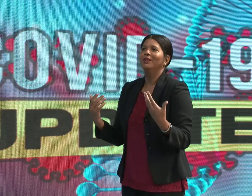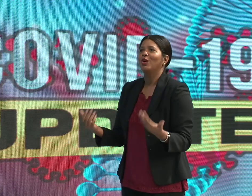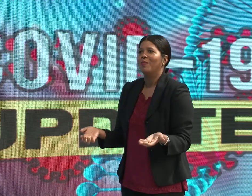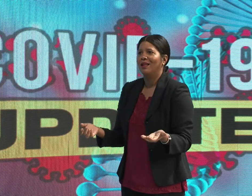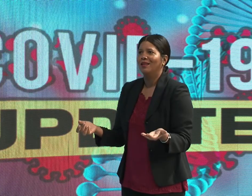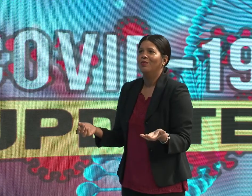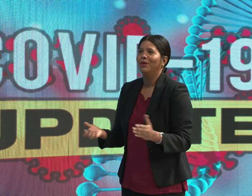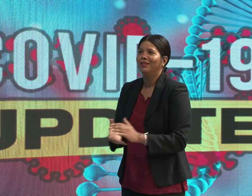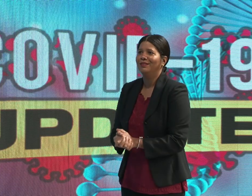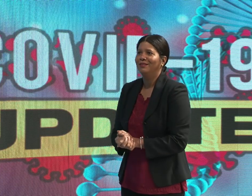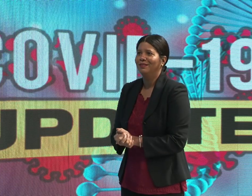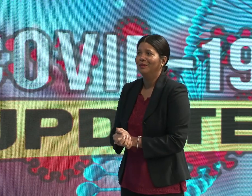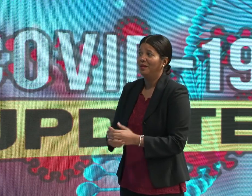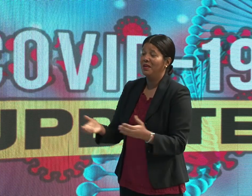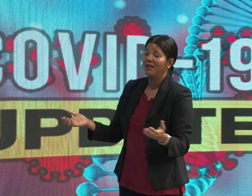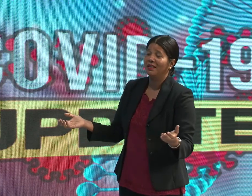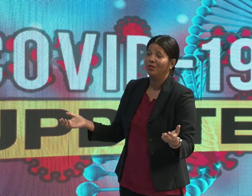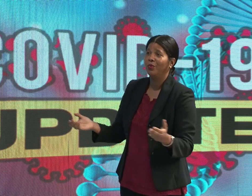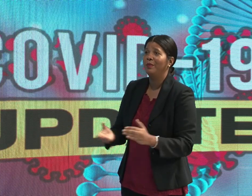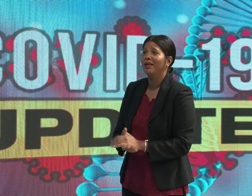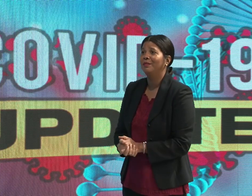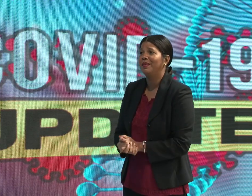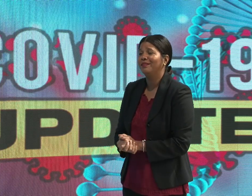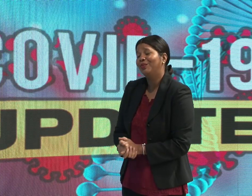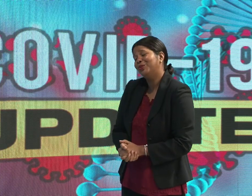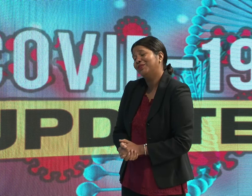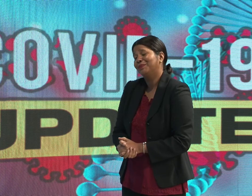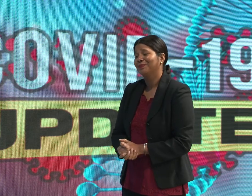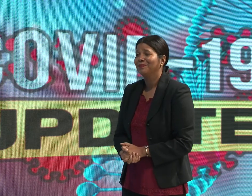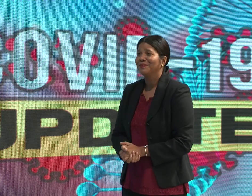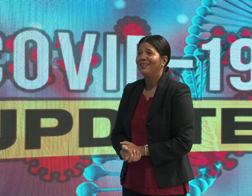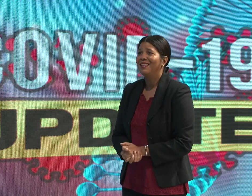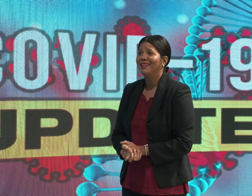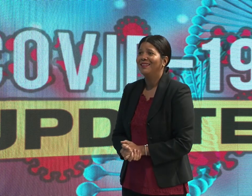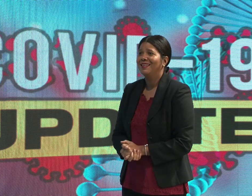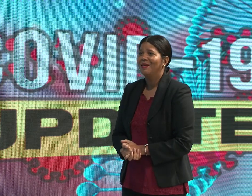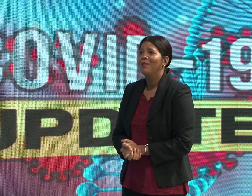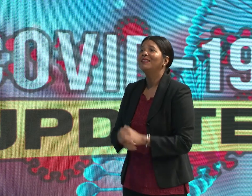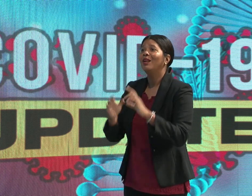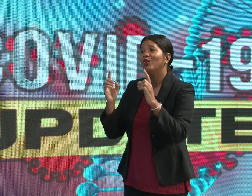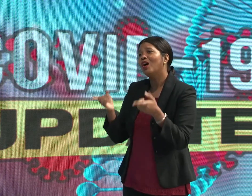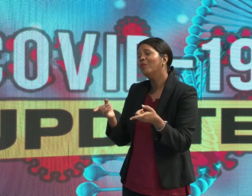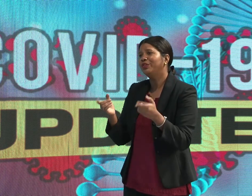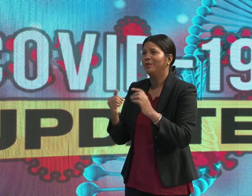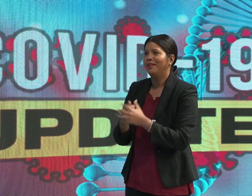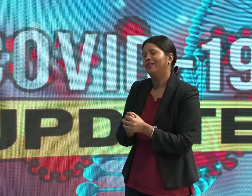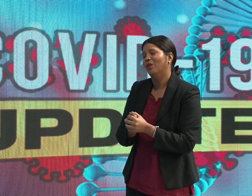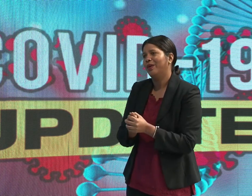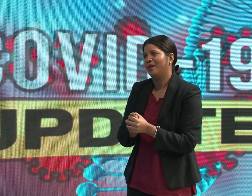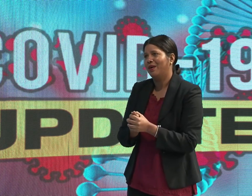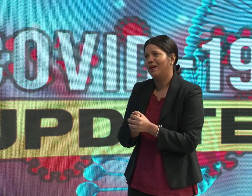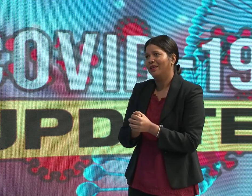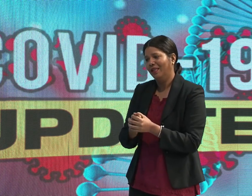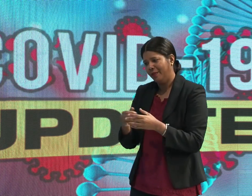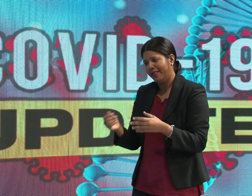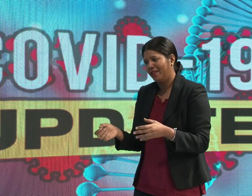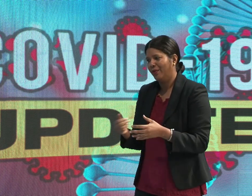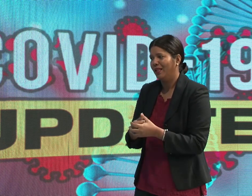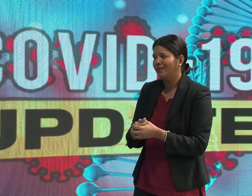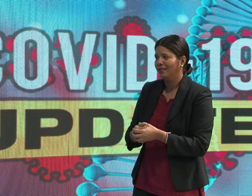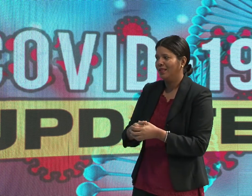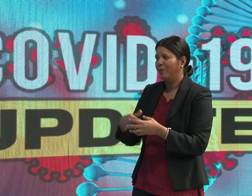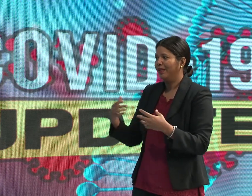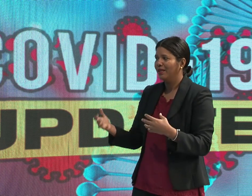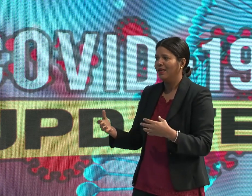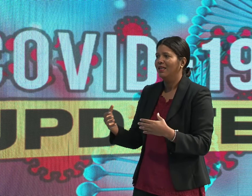het heel normaal geworden. We zijn langer al 2 maanden bezig, dus ja. Maar dan nog moet je mensen aware maken. Ja. Dat merk ik